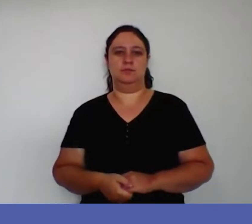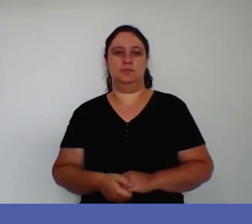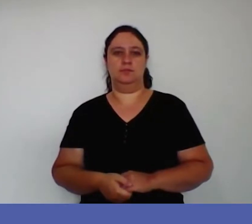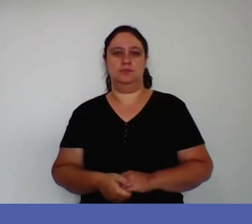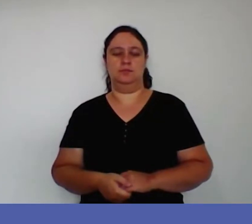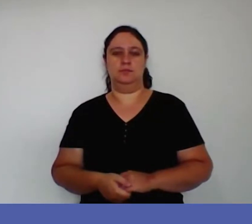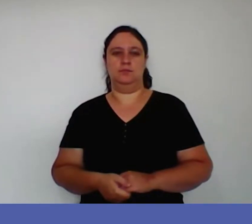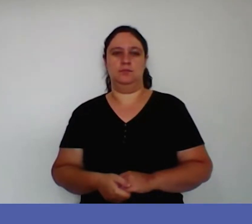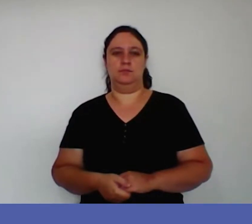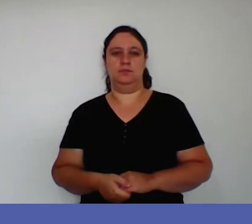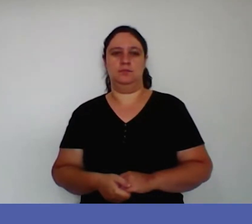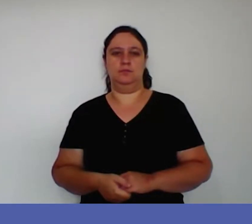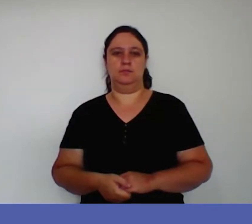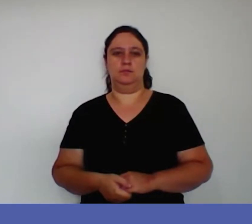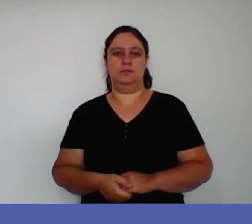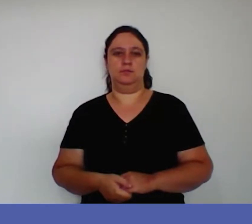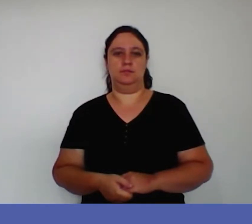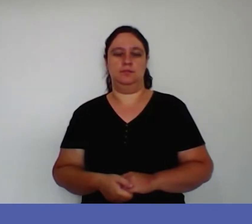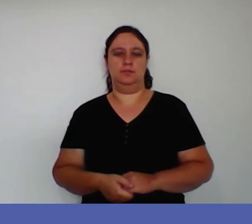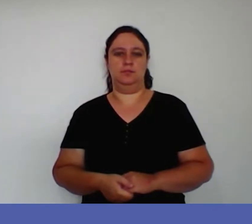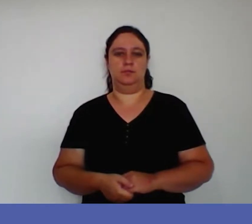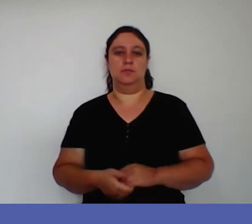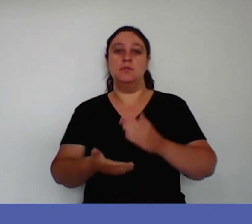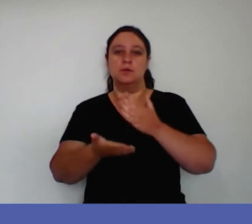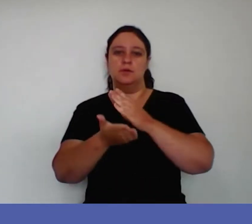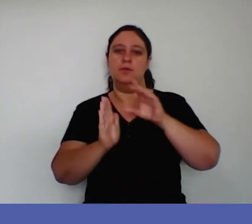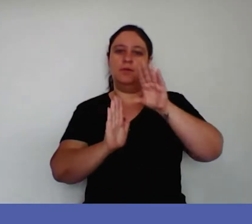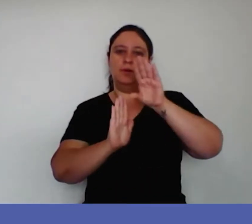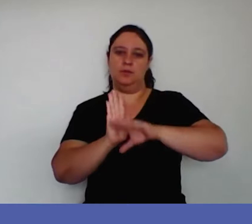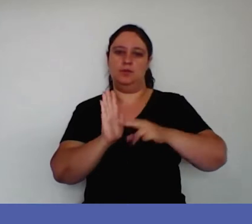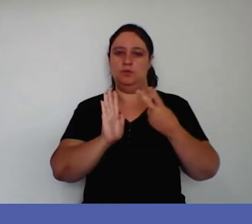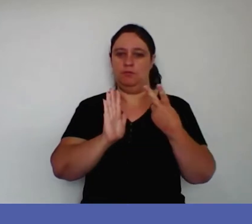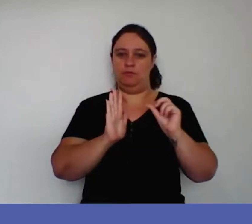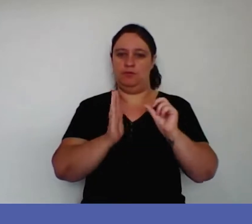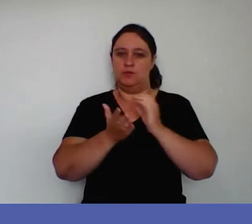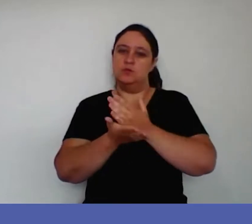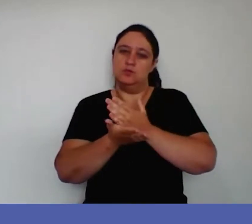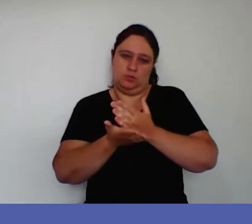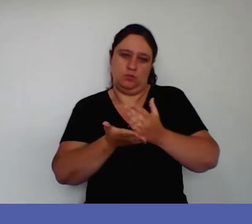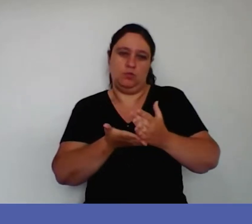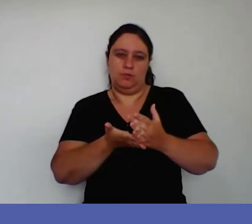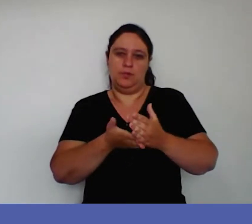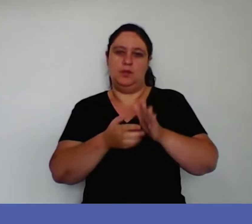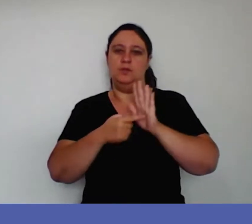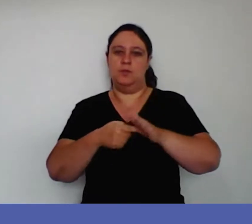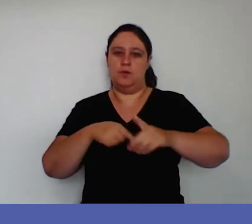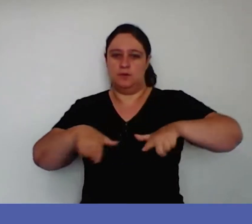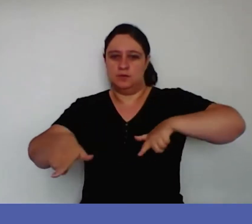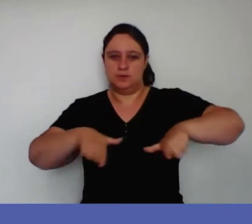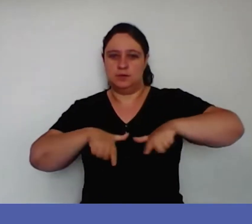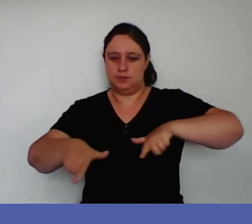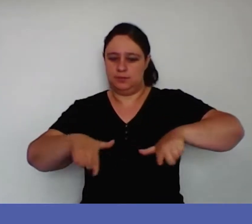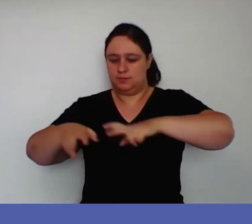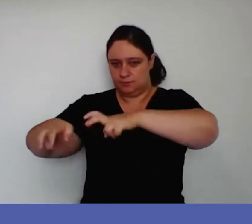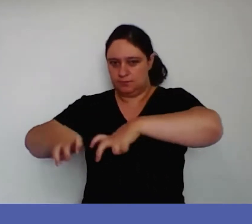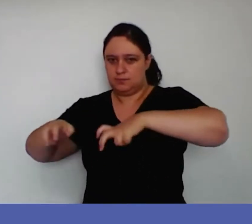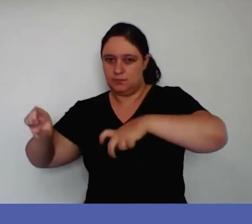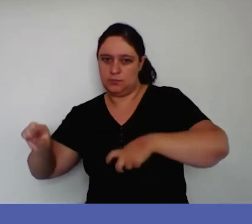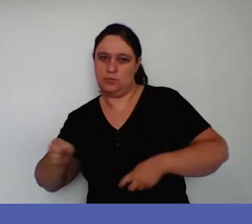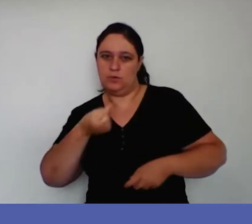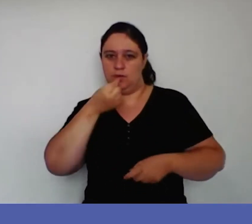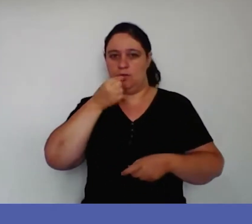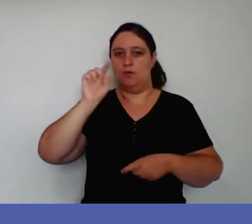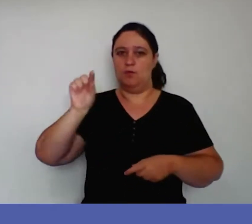primeira parábola dos trabalhadores na vinha, ali mostra que o reino dos céus